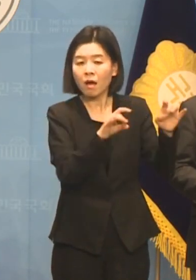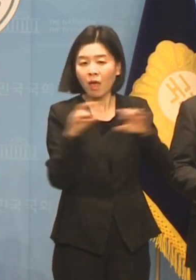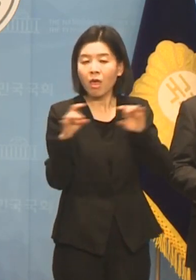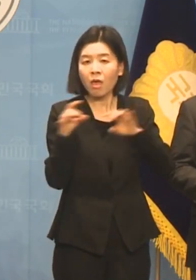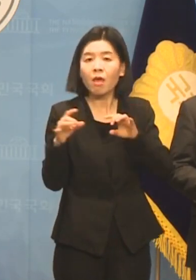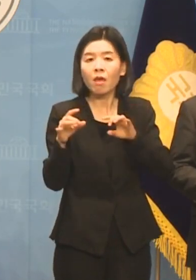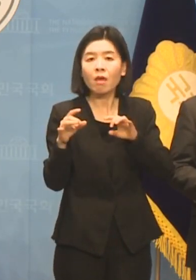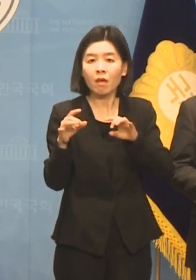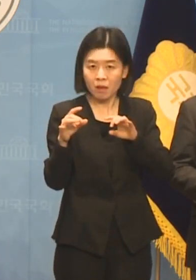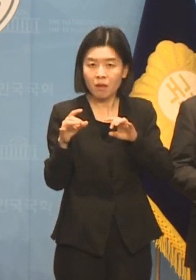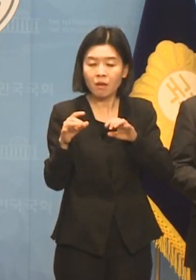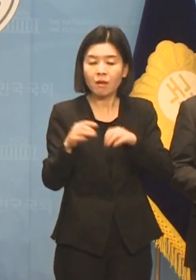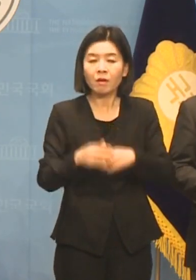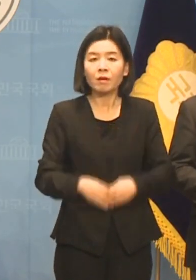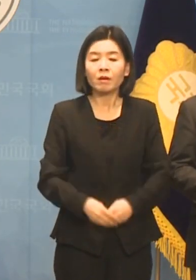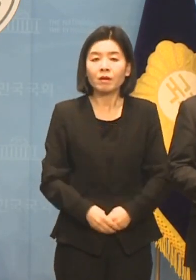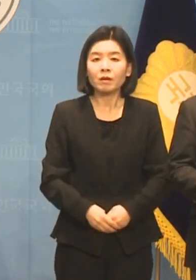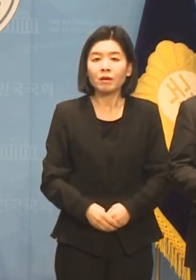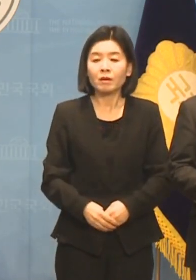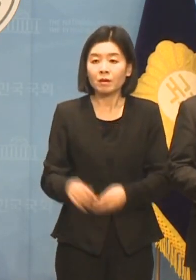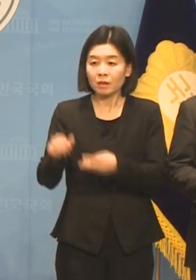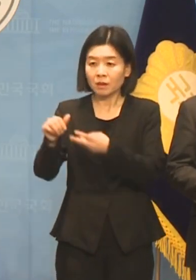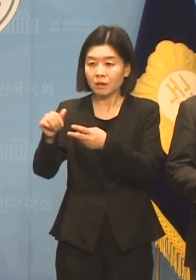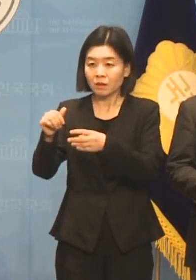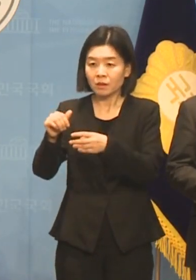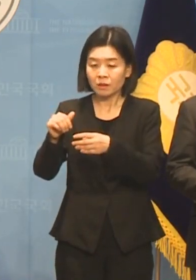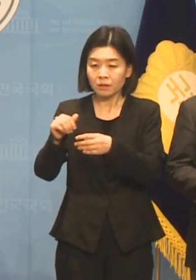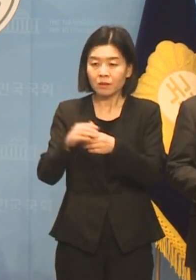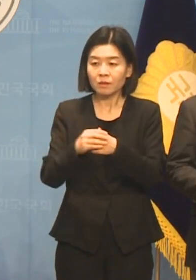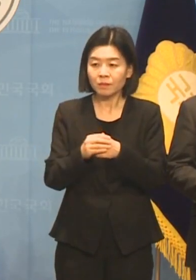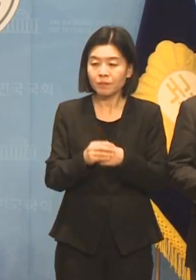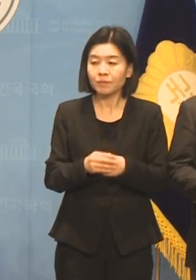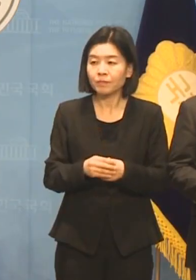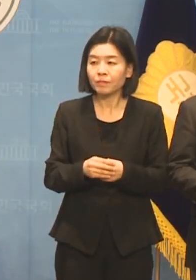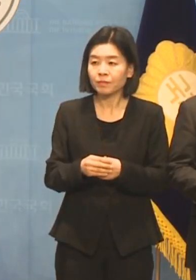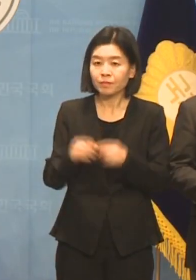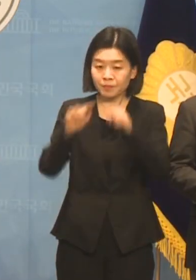송신될 정도입니다. 판넬을 보시면